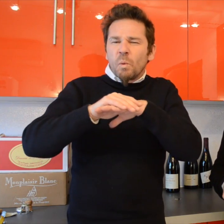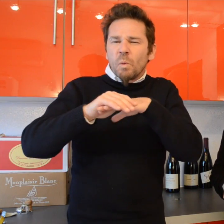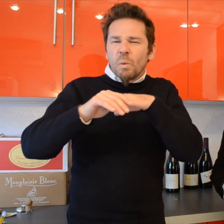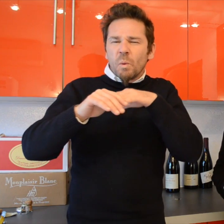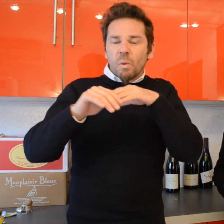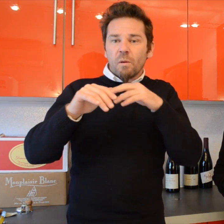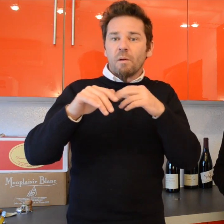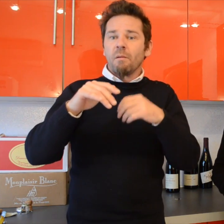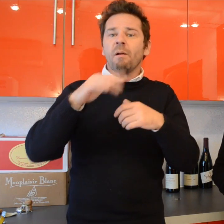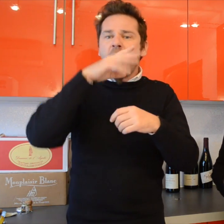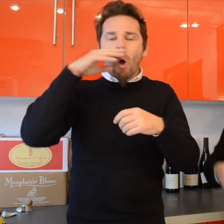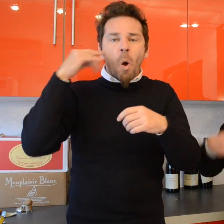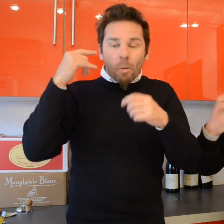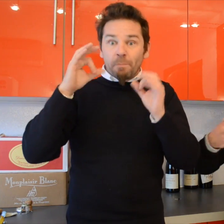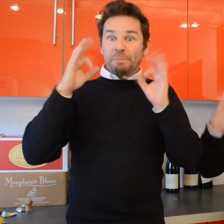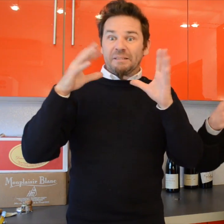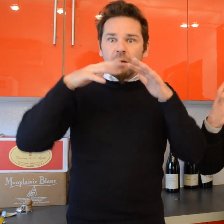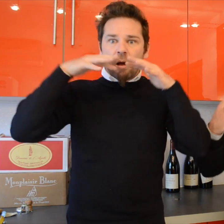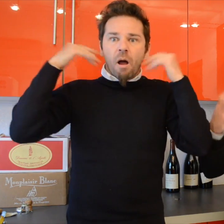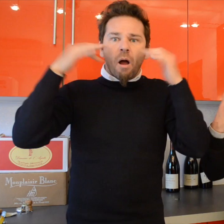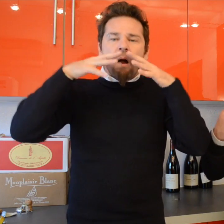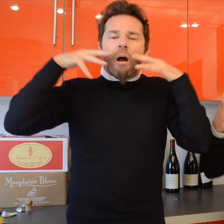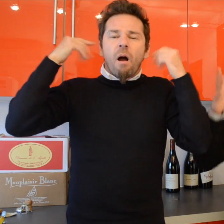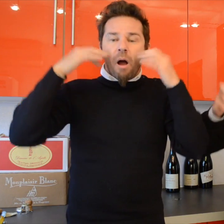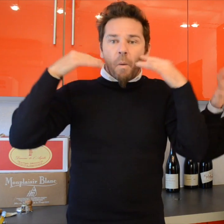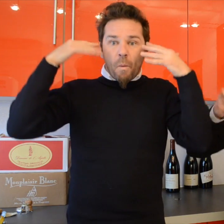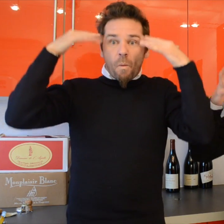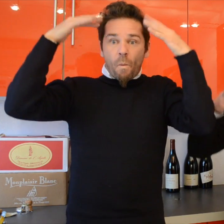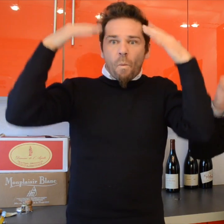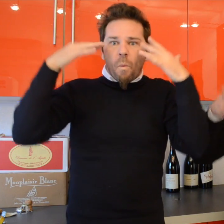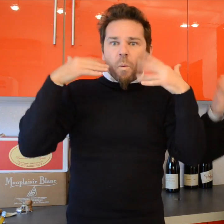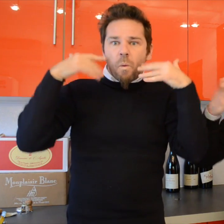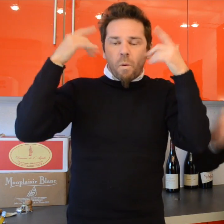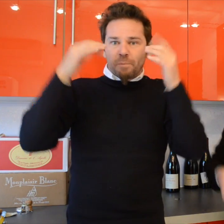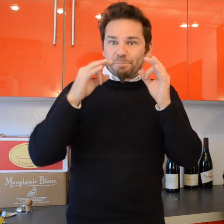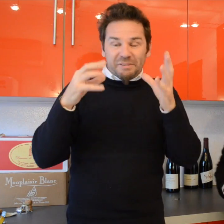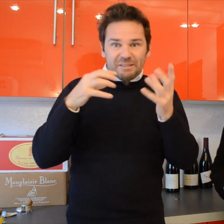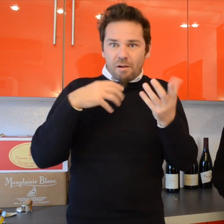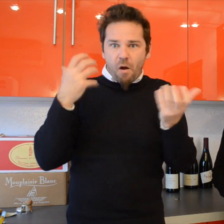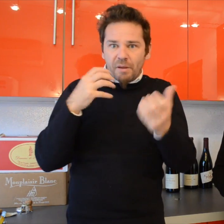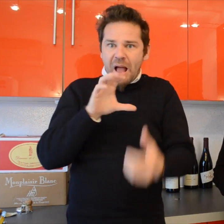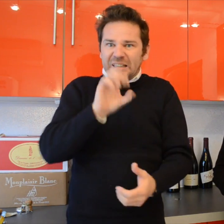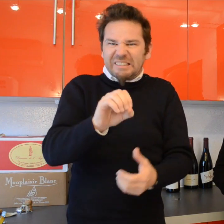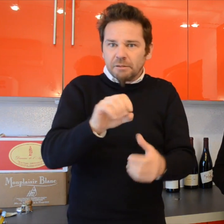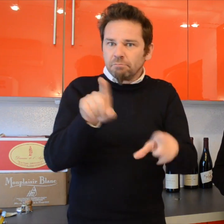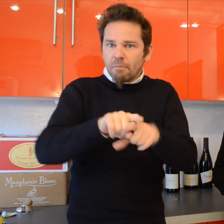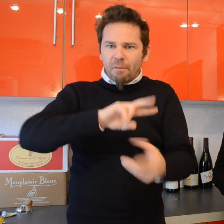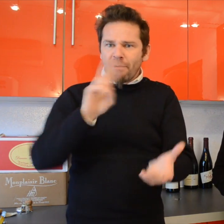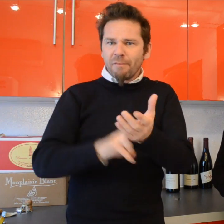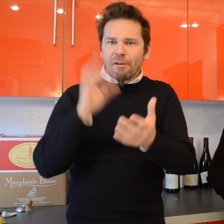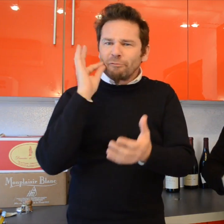retrouve tous ces arômes. Il y a quelque chose qui donne envie de croquer, comme si on croquait dans des fruits